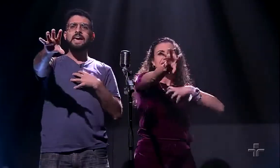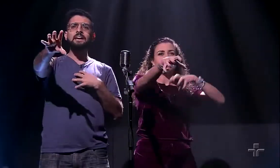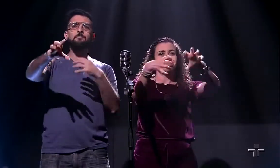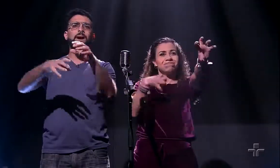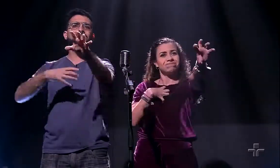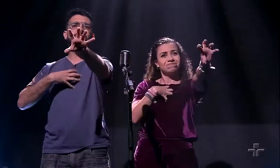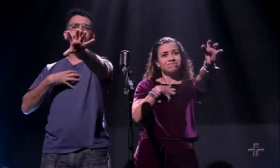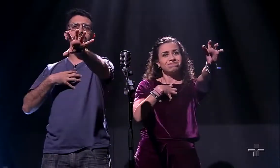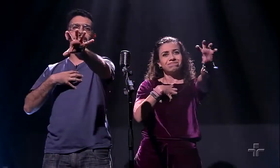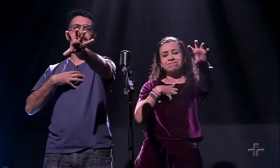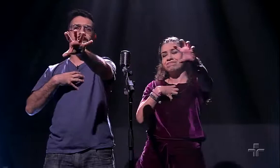empatia